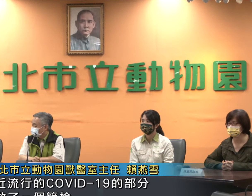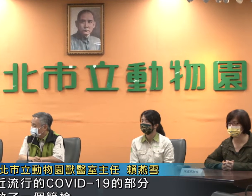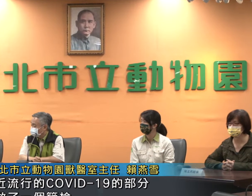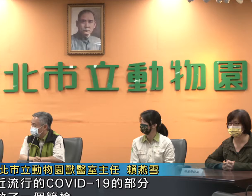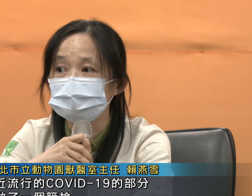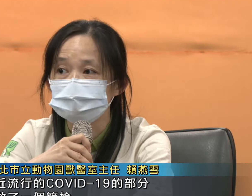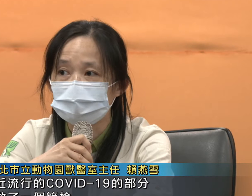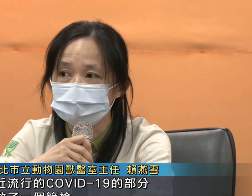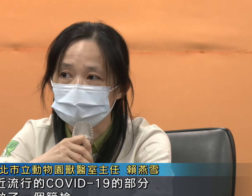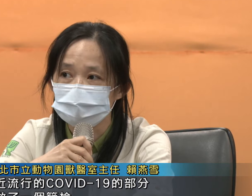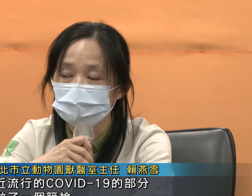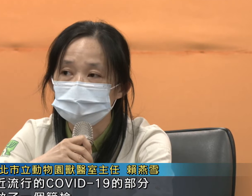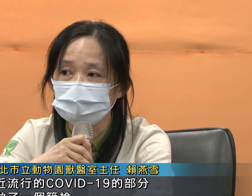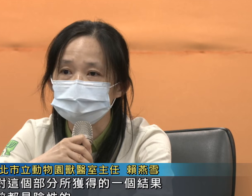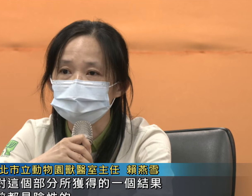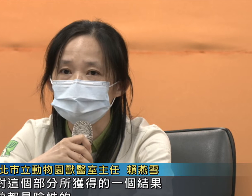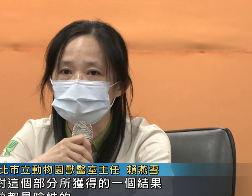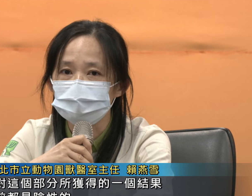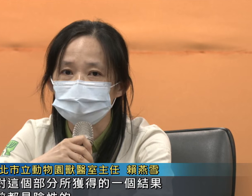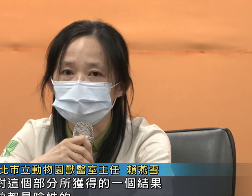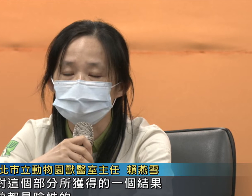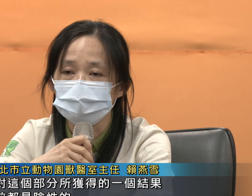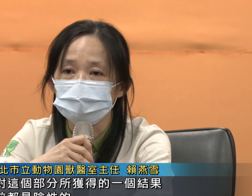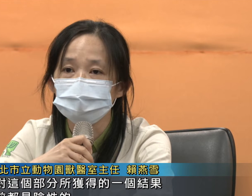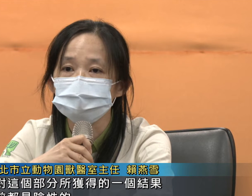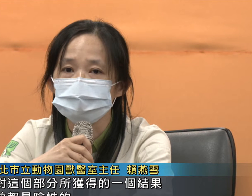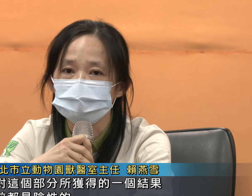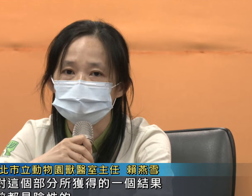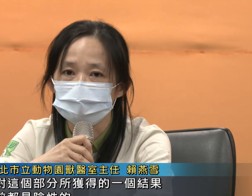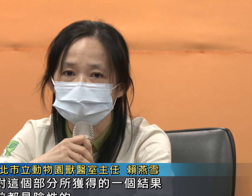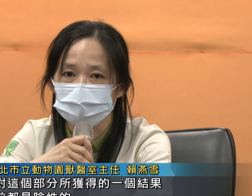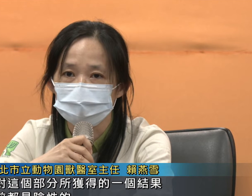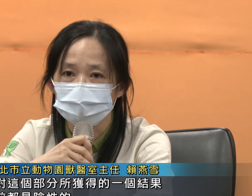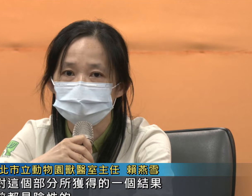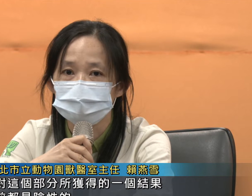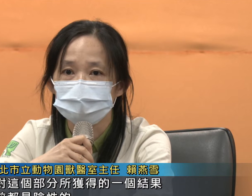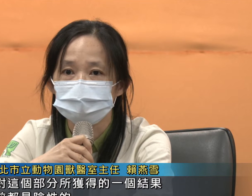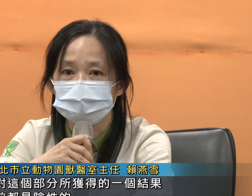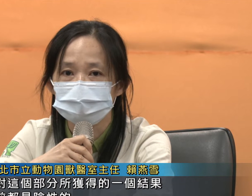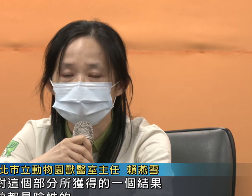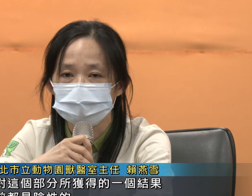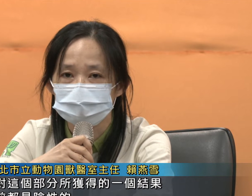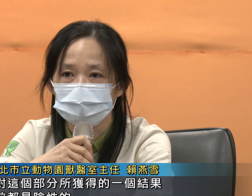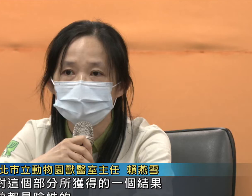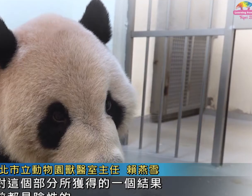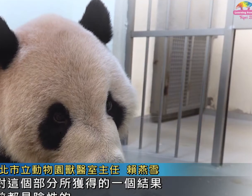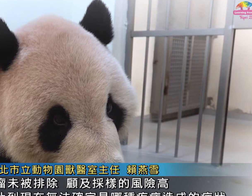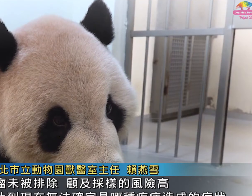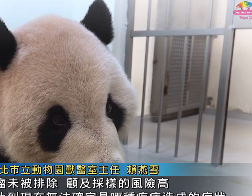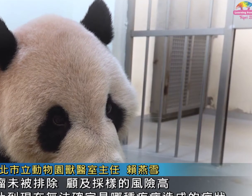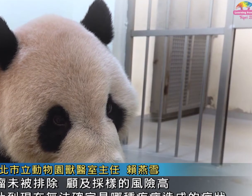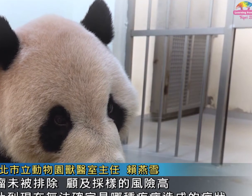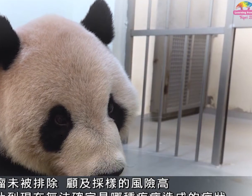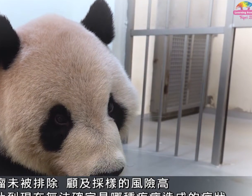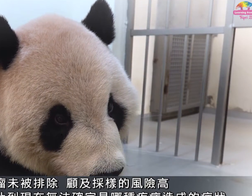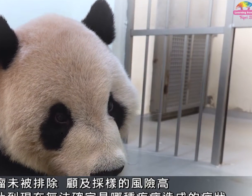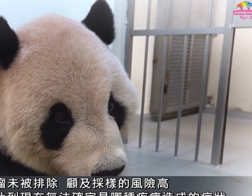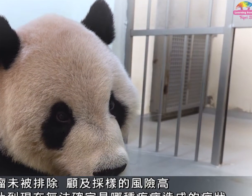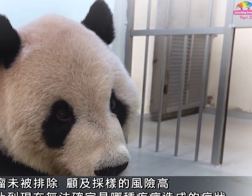也做了一个筛检。那针对这部分所获得的一个结果，目前都是阴性的。 肿瘤未被排除，顾及采